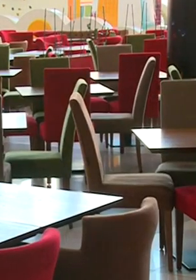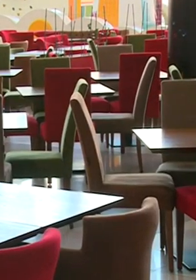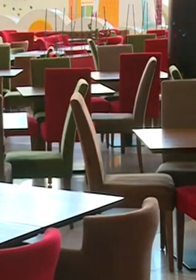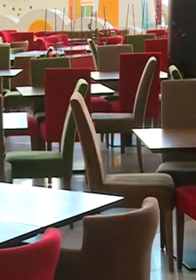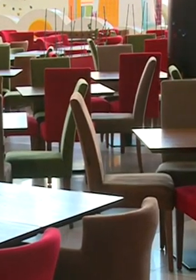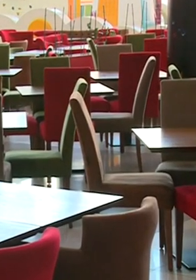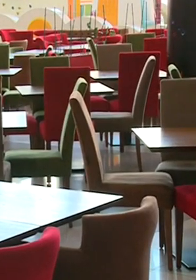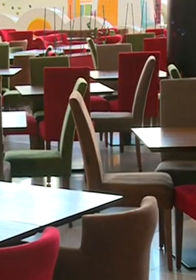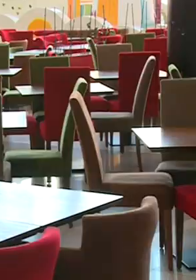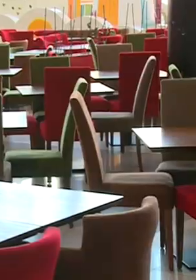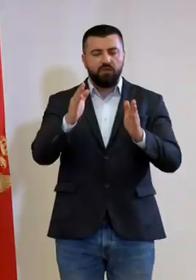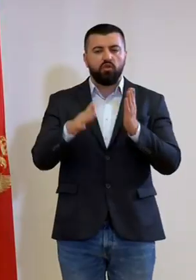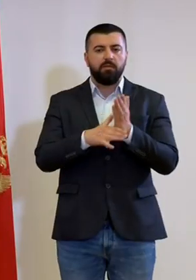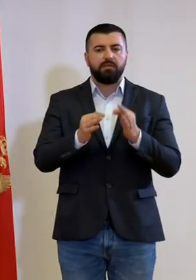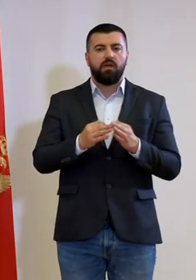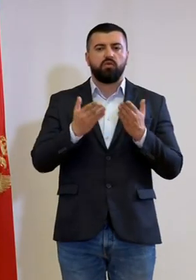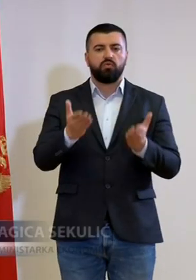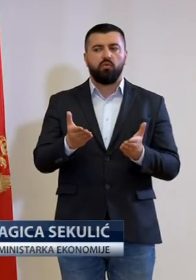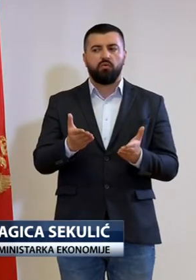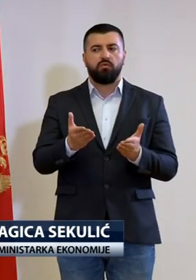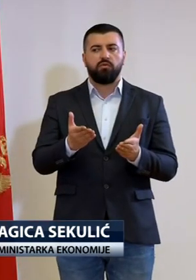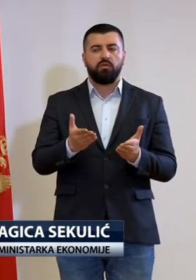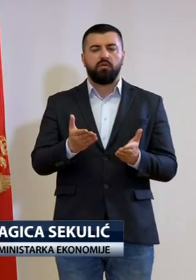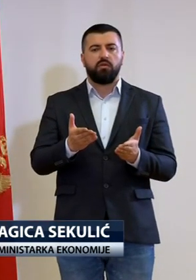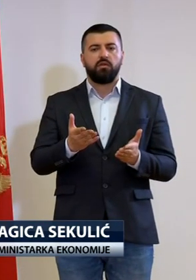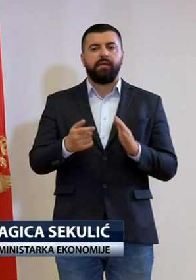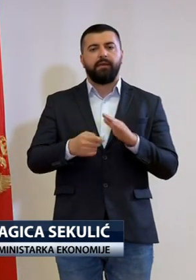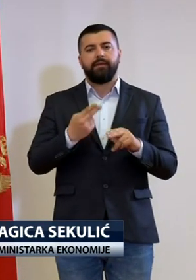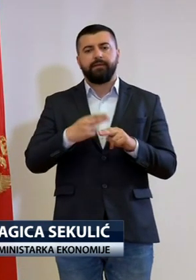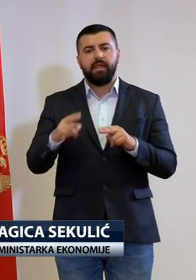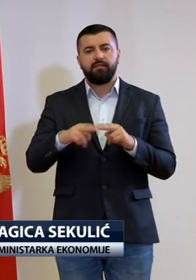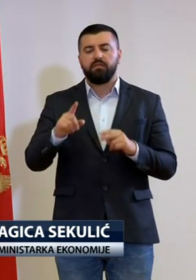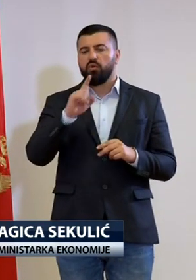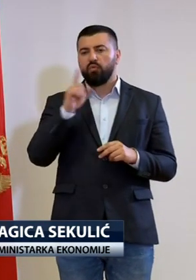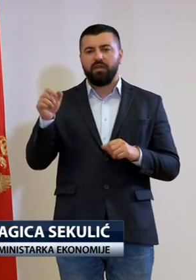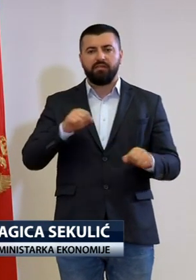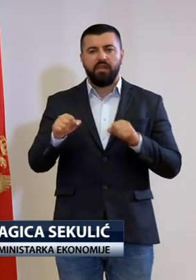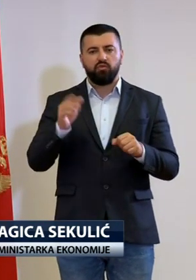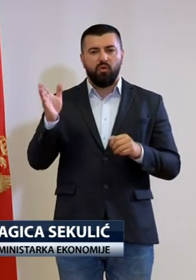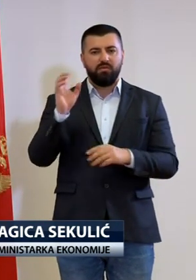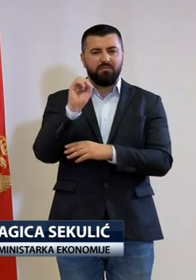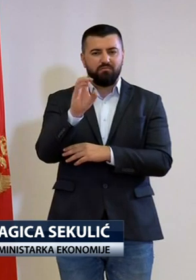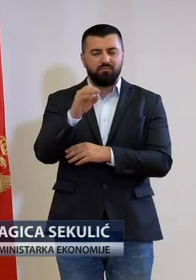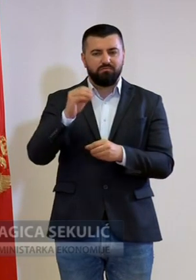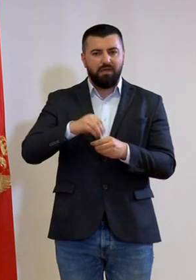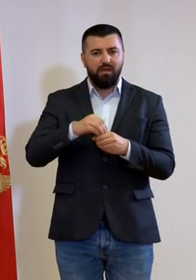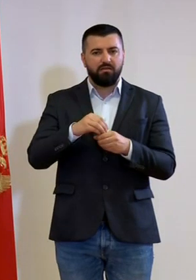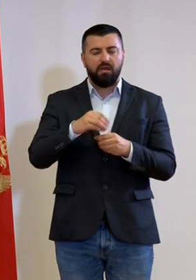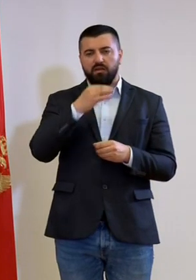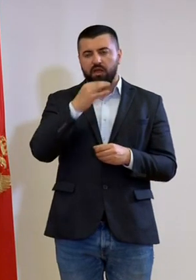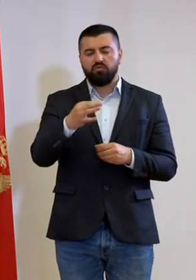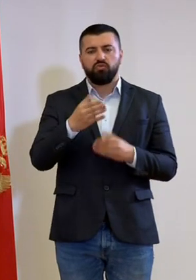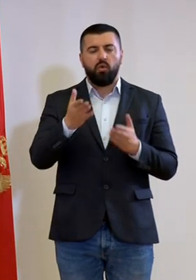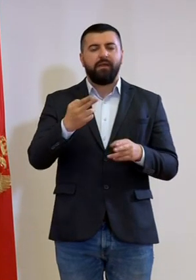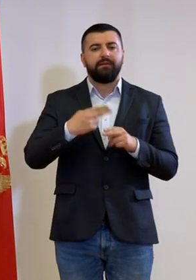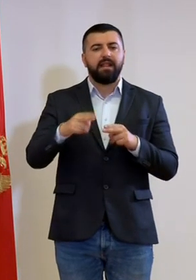ugostiteljstva, nadležni odgovaraju. To baš krediti koje je direktor investiciono-razvojnog fonda pomenuo,